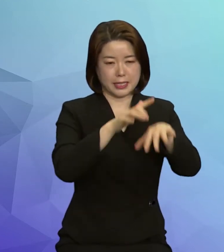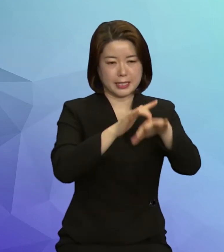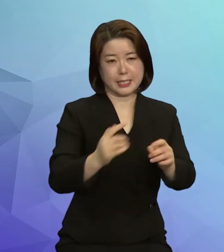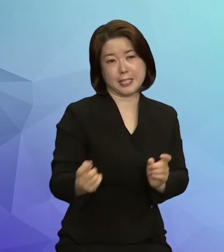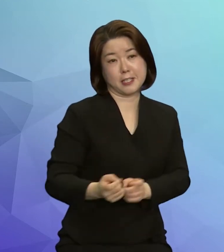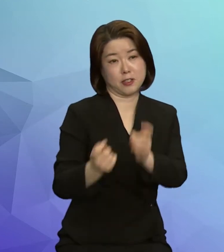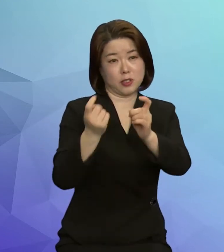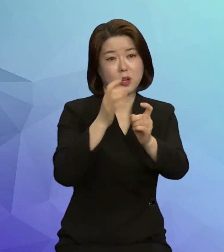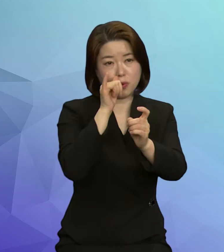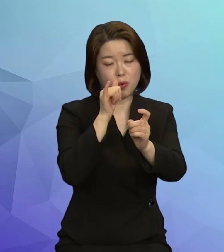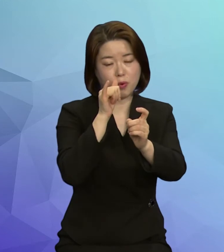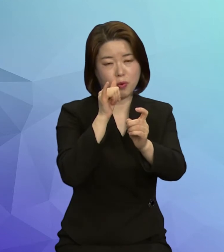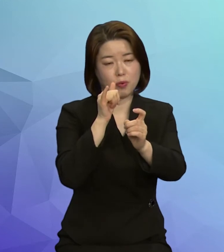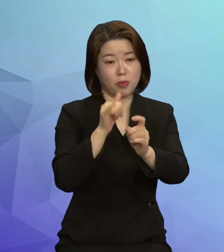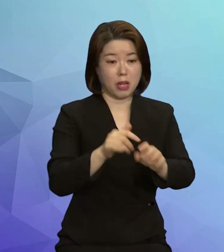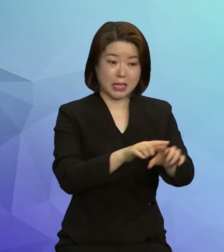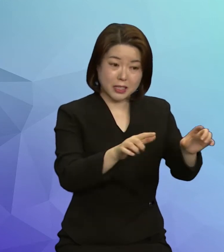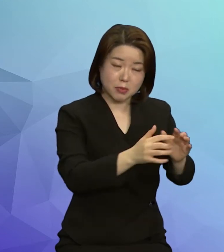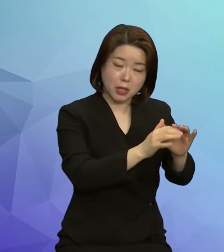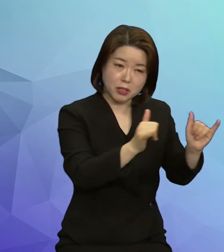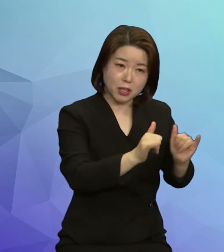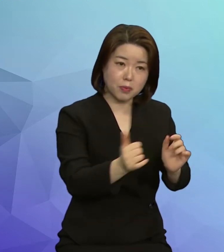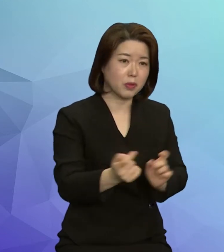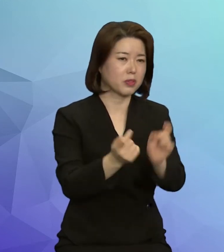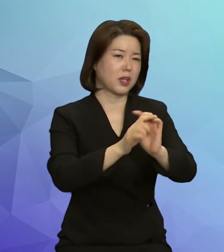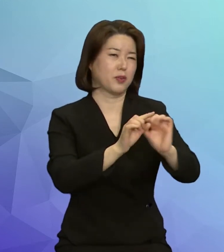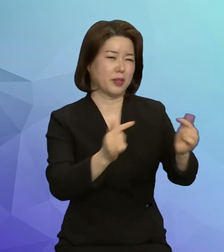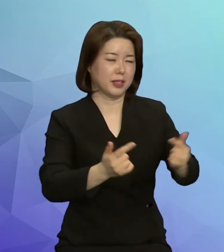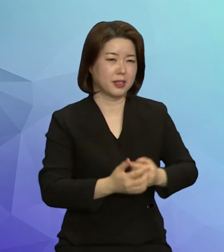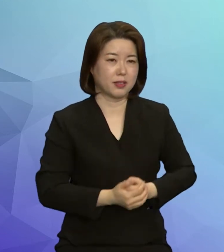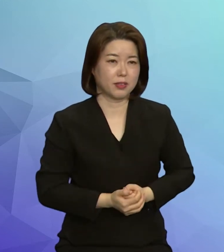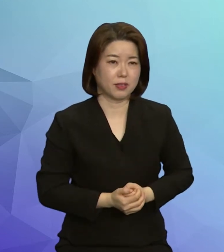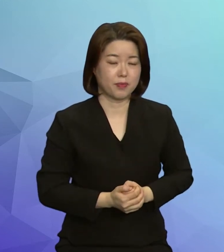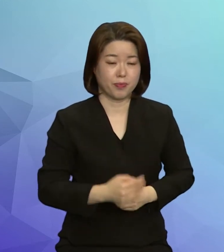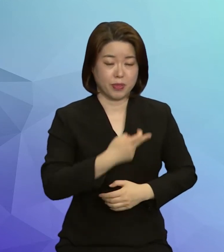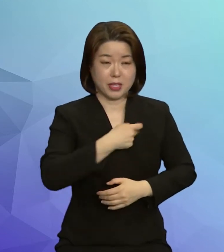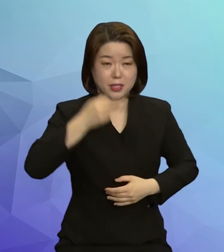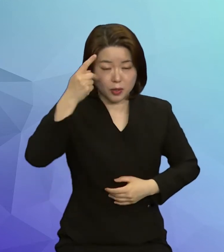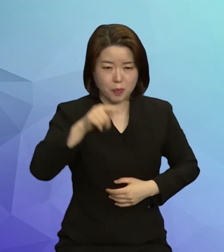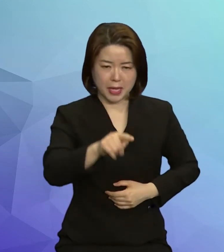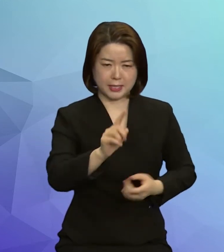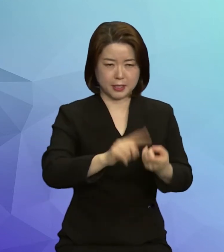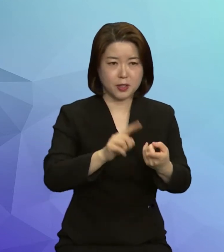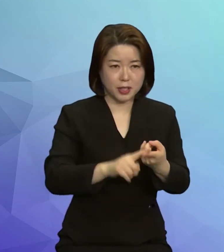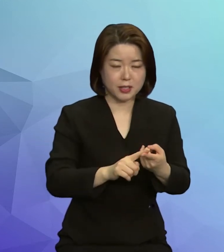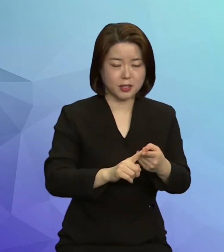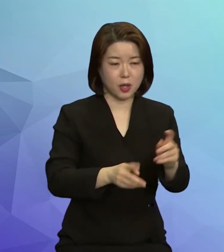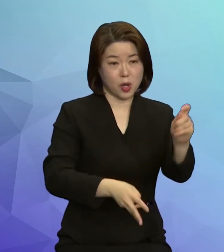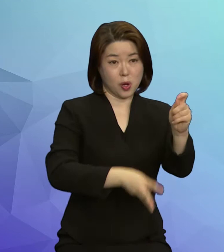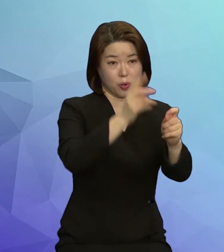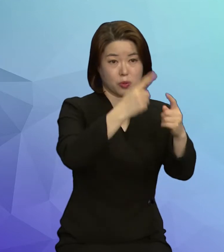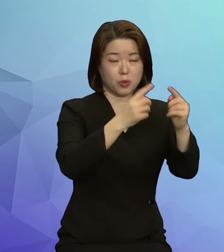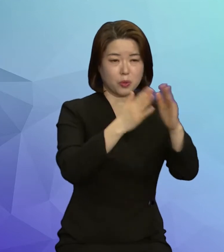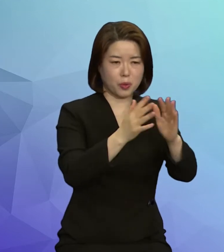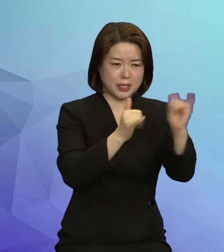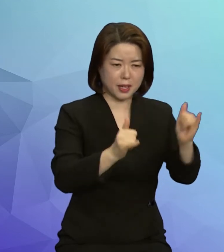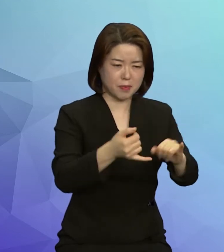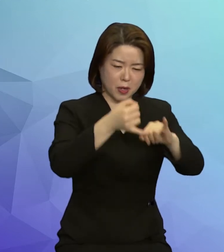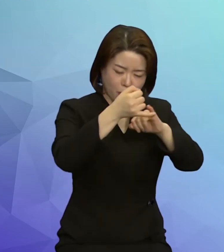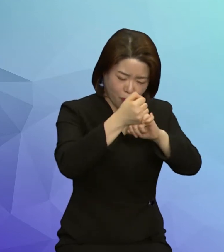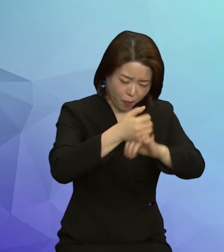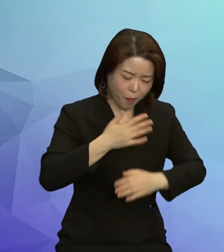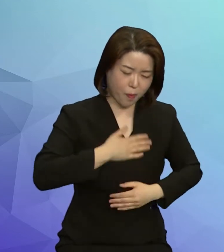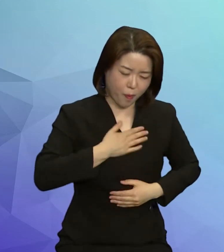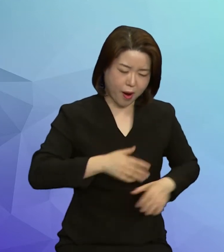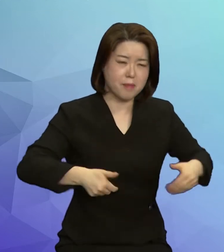우리는 사탄과 싸우는 거지 사람과 싸우는 게 아니라는 겁니다. 사도 바울이 그 사실을 고린도 교회 교인들이